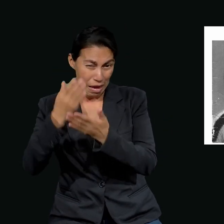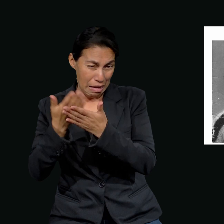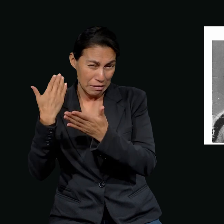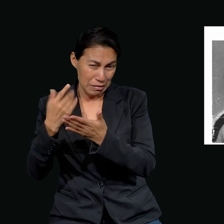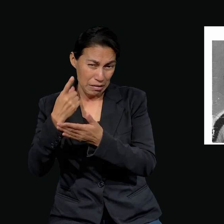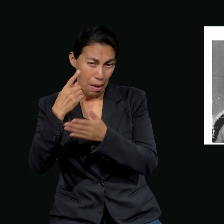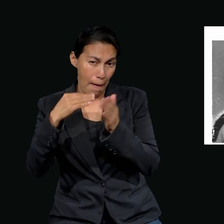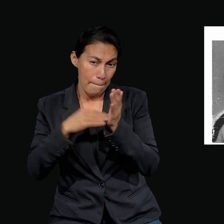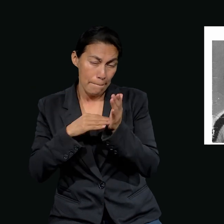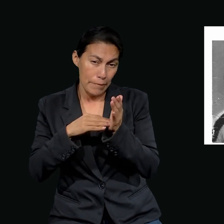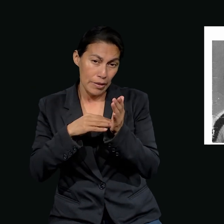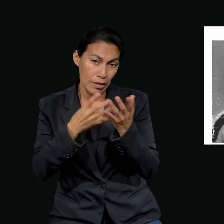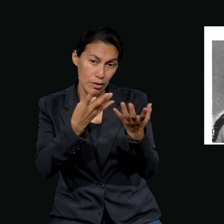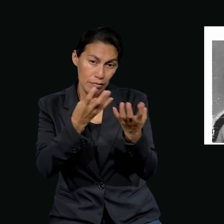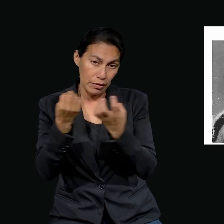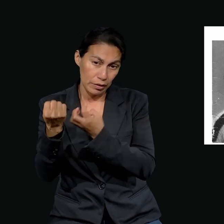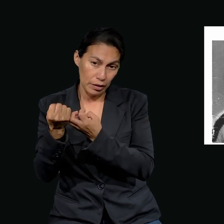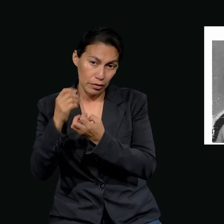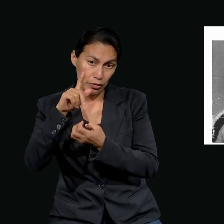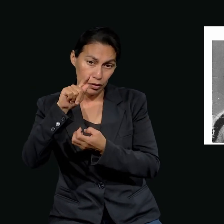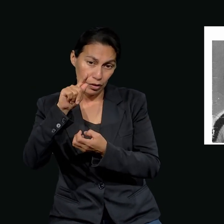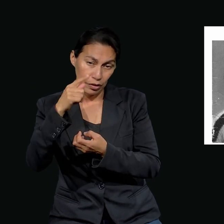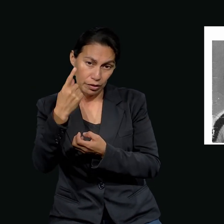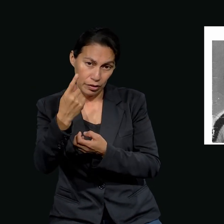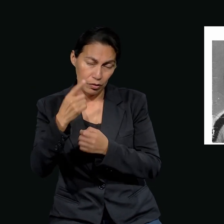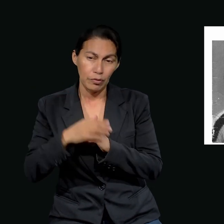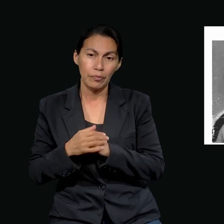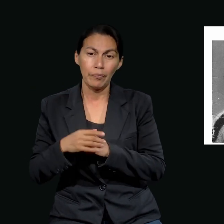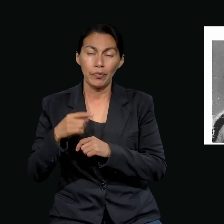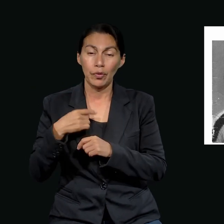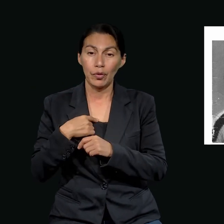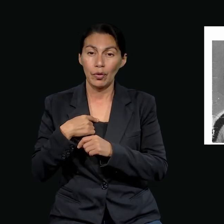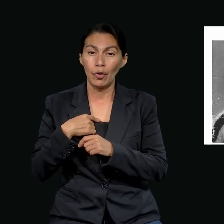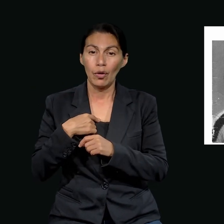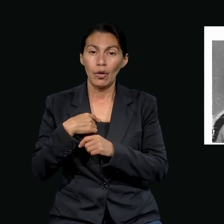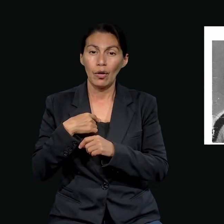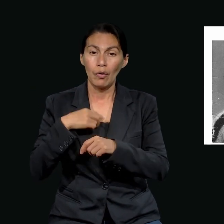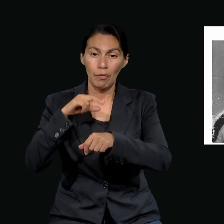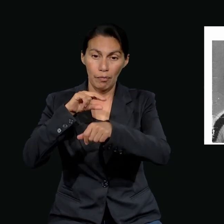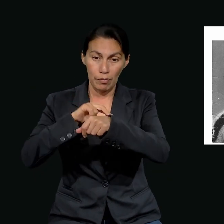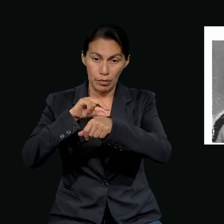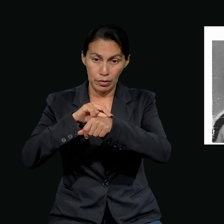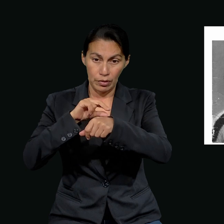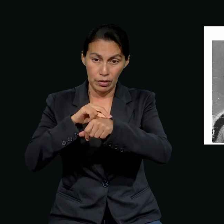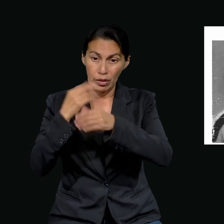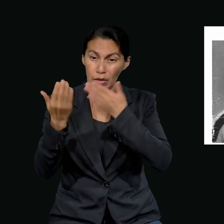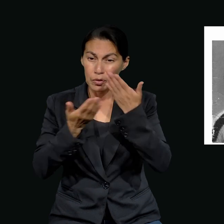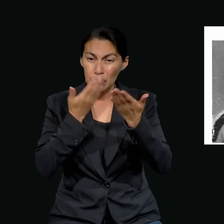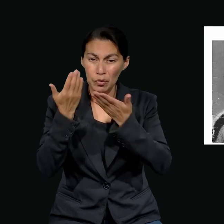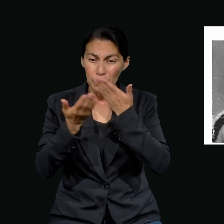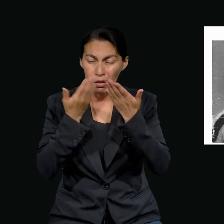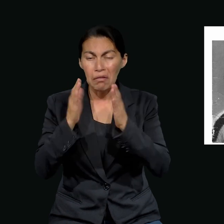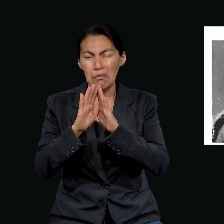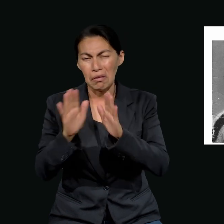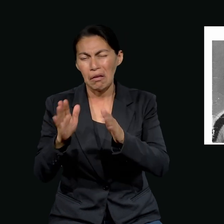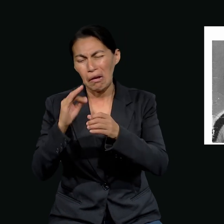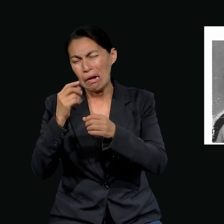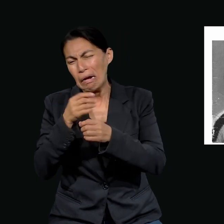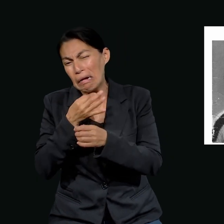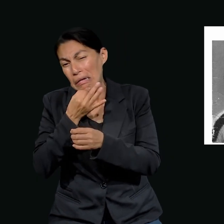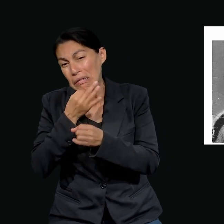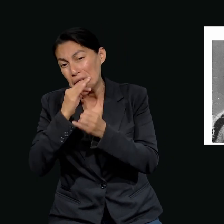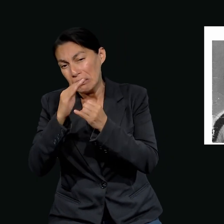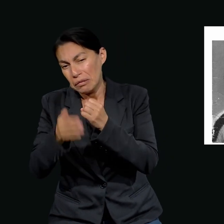en el año 1971. Ya yo estaba terminando mi carrera de medicina, estaba en el internado cuando eso.